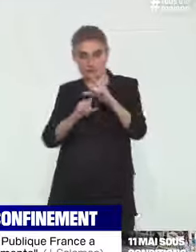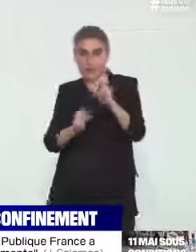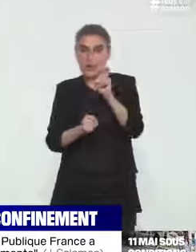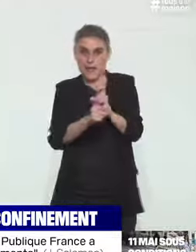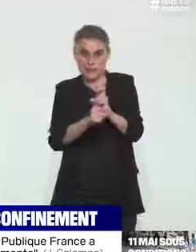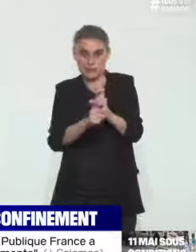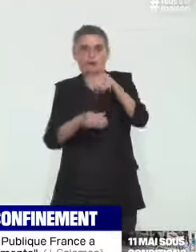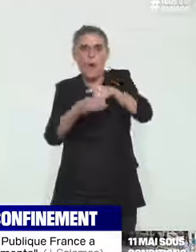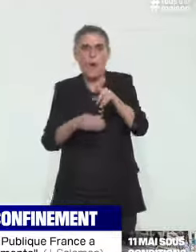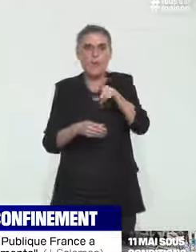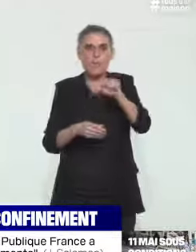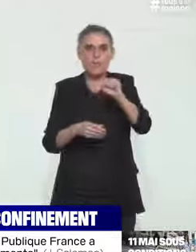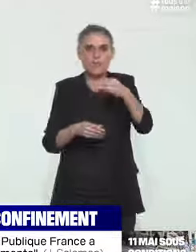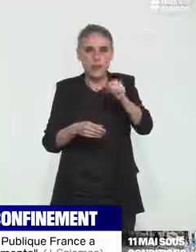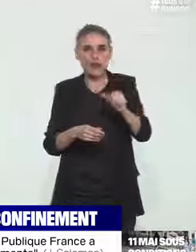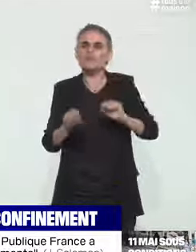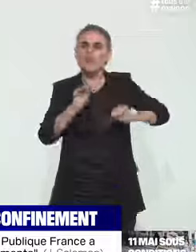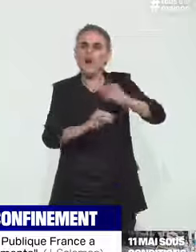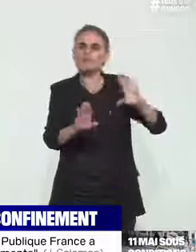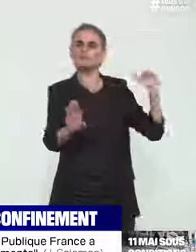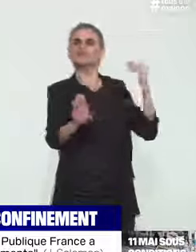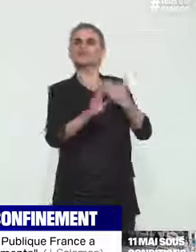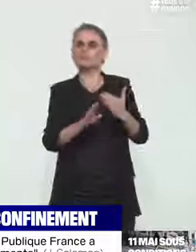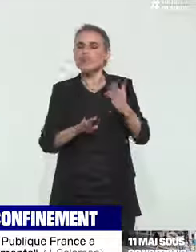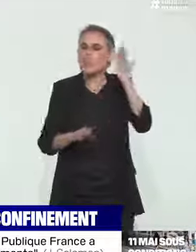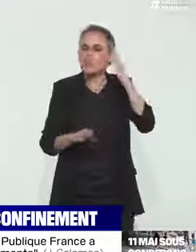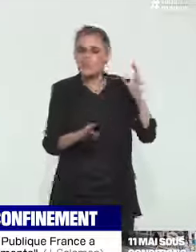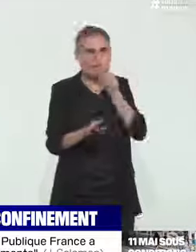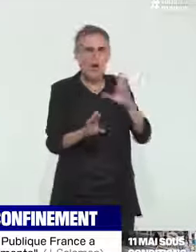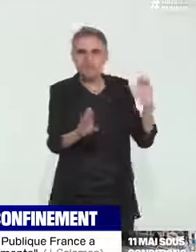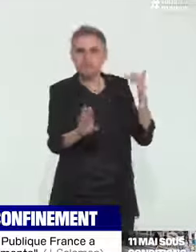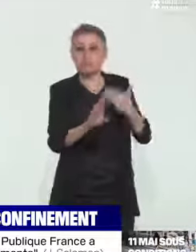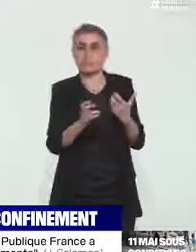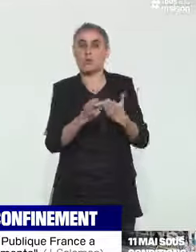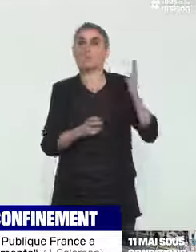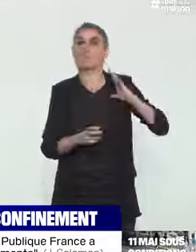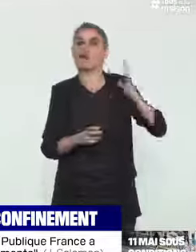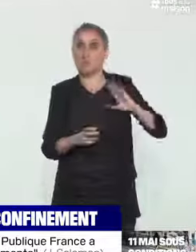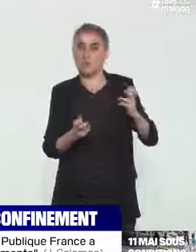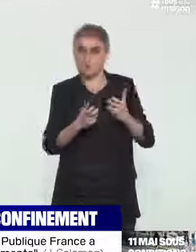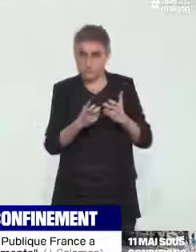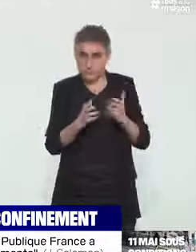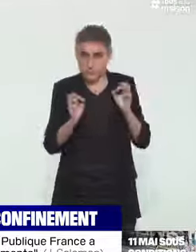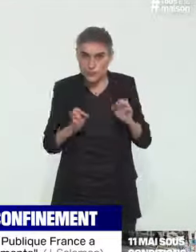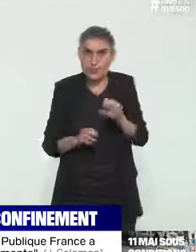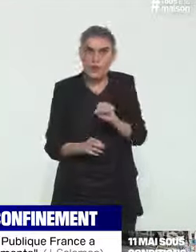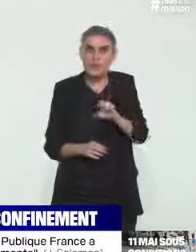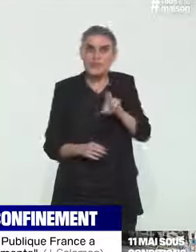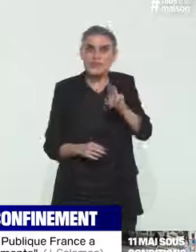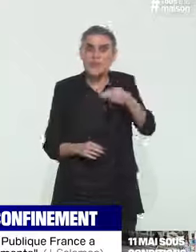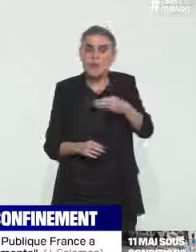longtemps, même depuis plusieurs décennies. C'est comme ça qu'on récupérait, il y a très longtemps, des sérums